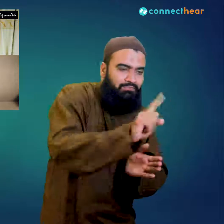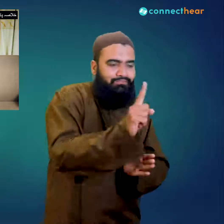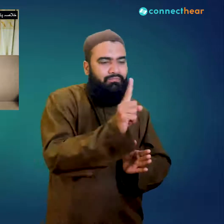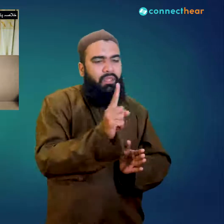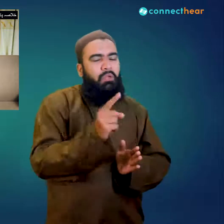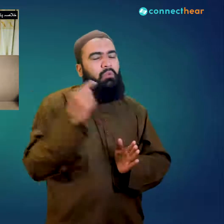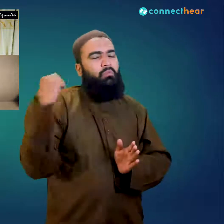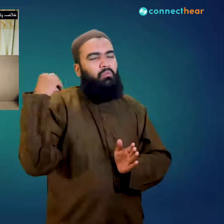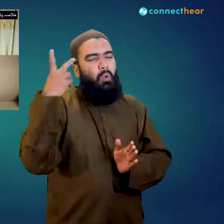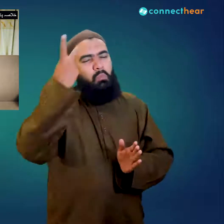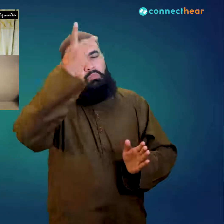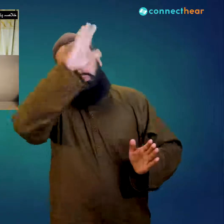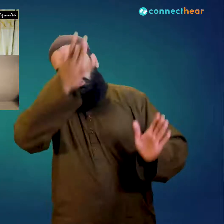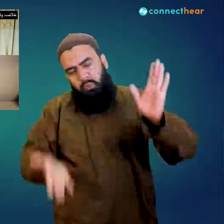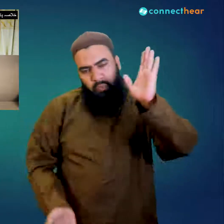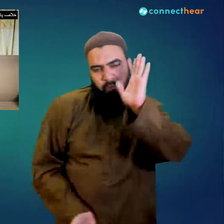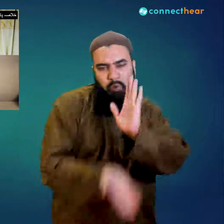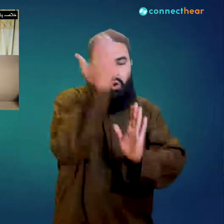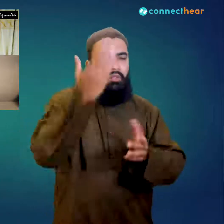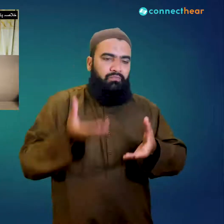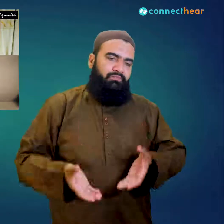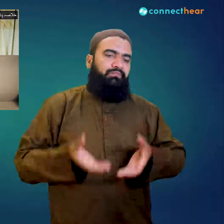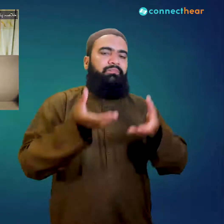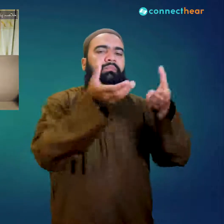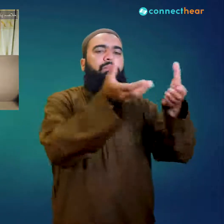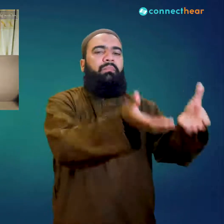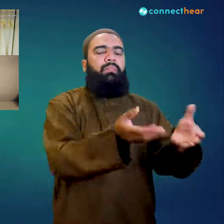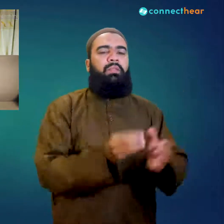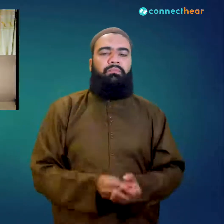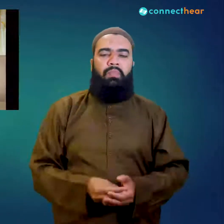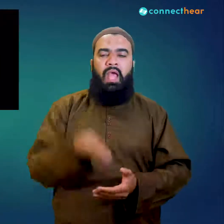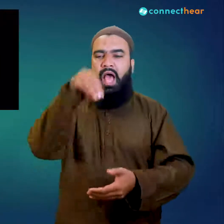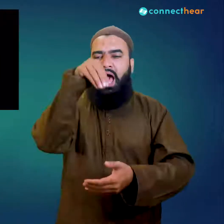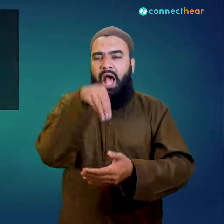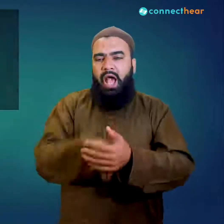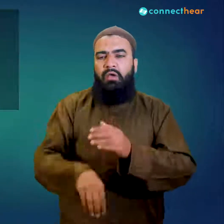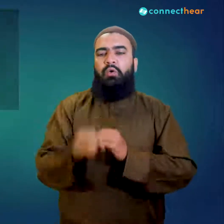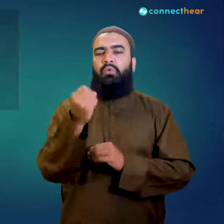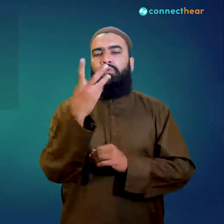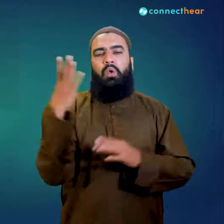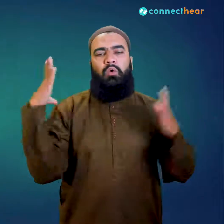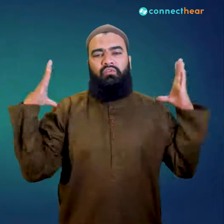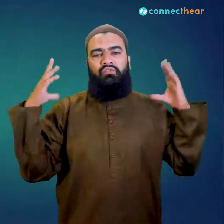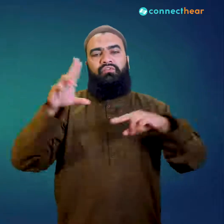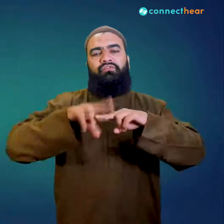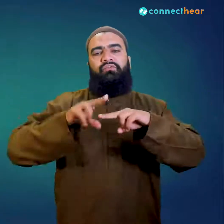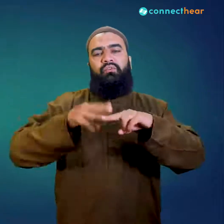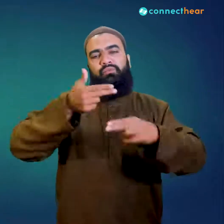خلاصہ مکمل ہوا۔ وآخر دعوانا ان الحمد للہ رب العالمین۔